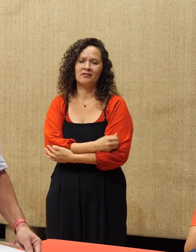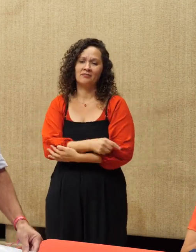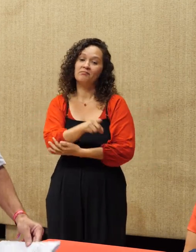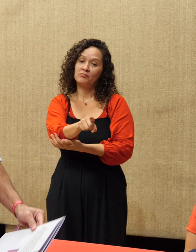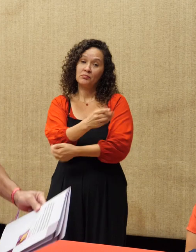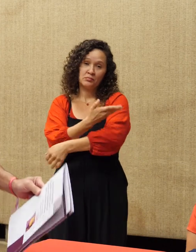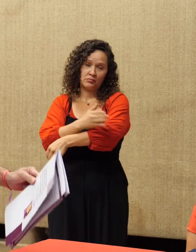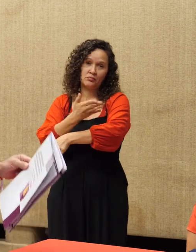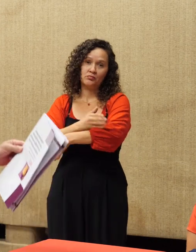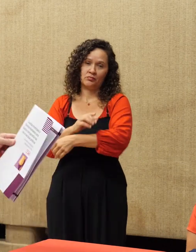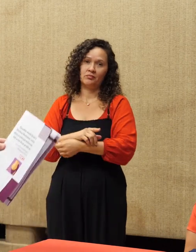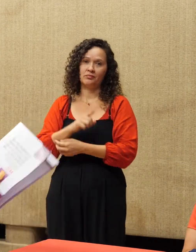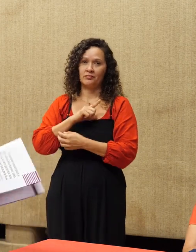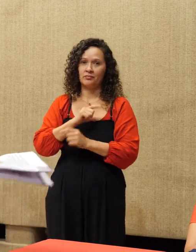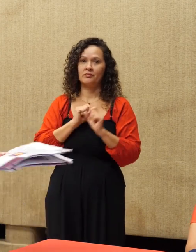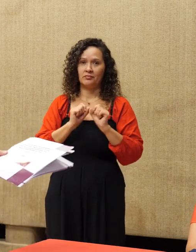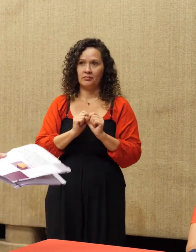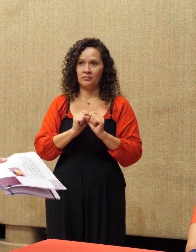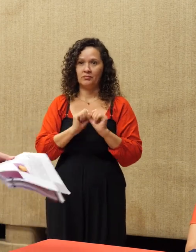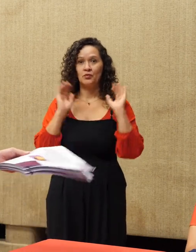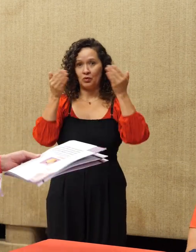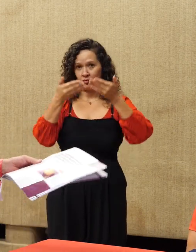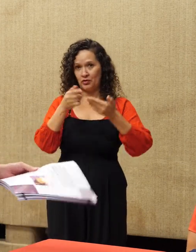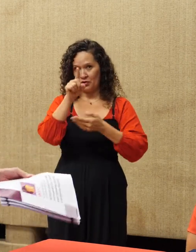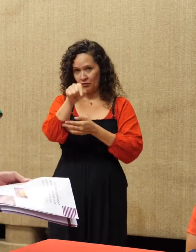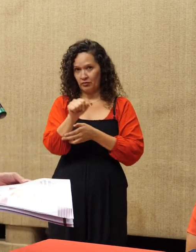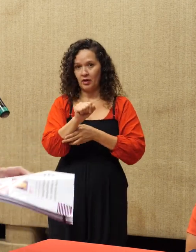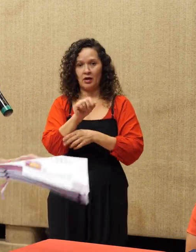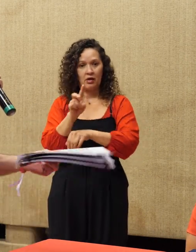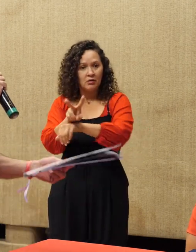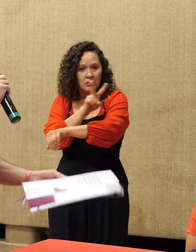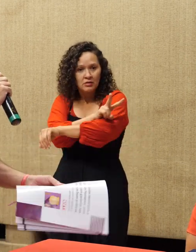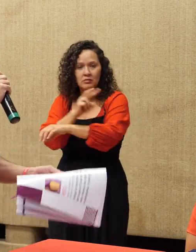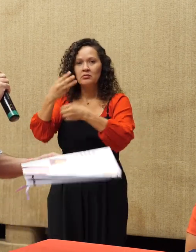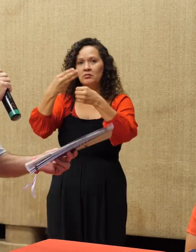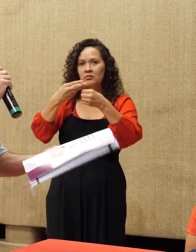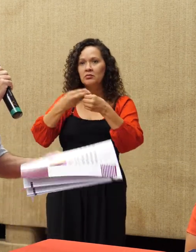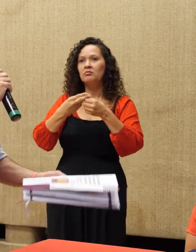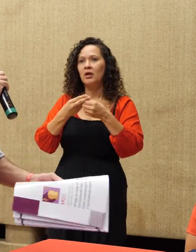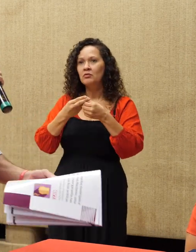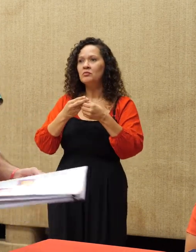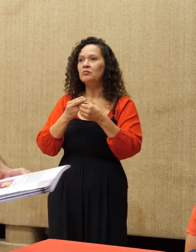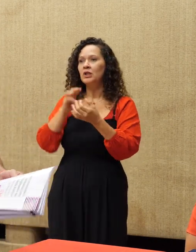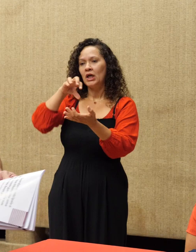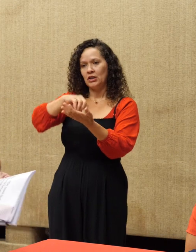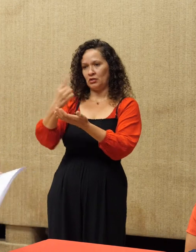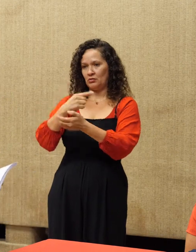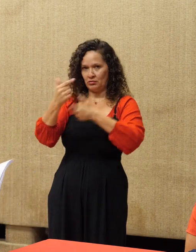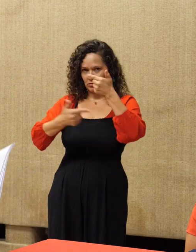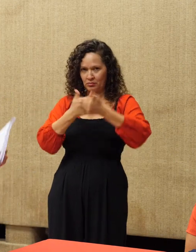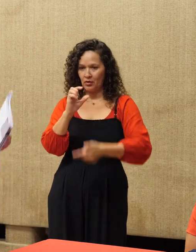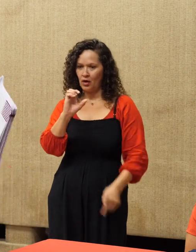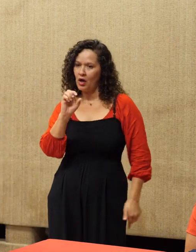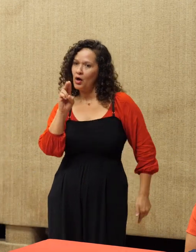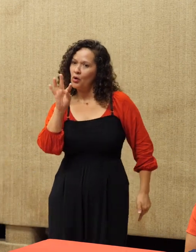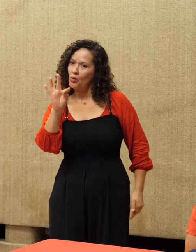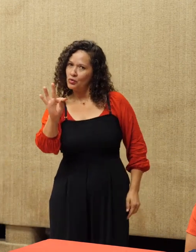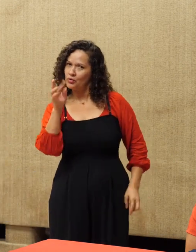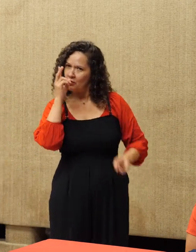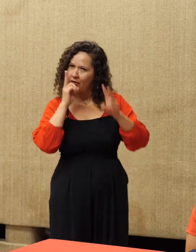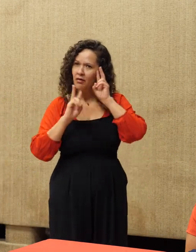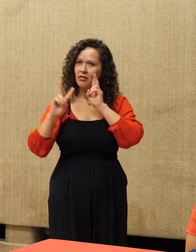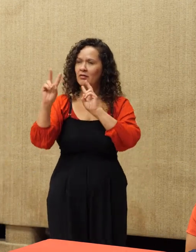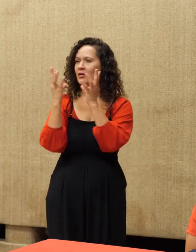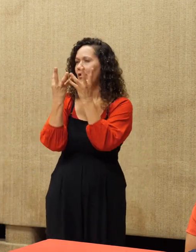guia prático, ele tem, ele é voltado para as guardas municipais, é uma contribuição da Central Única dos Trabalhadores. Né, com esse